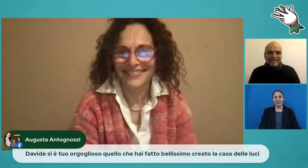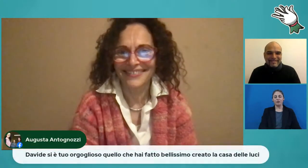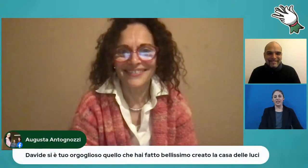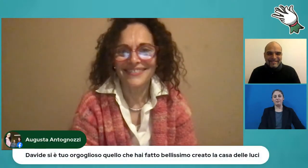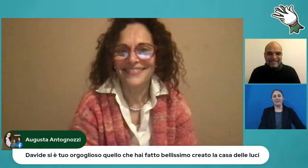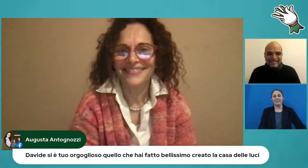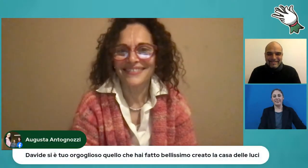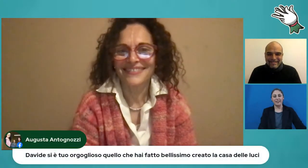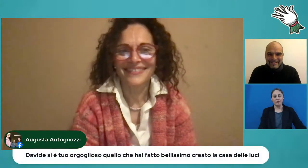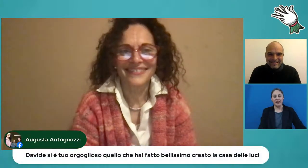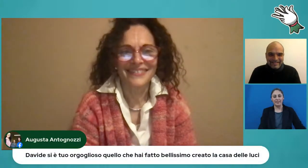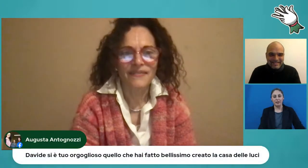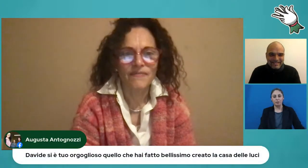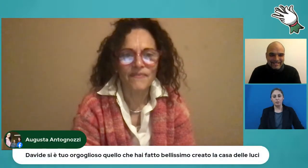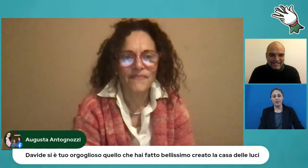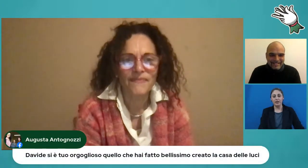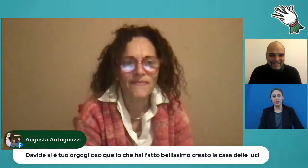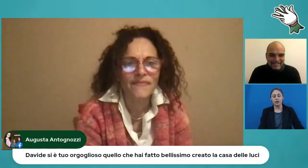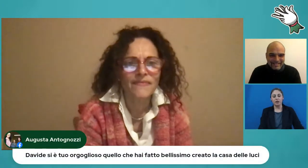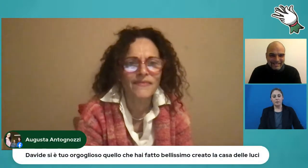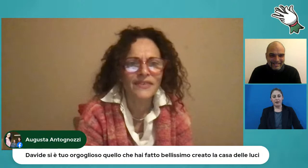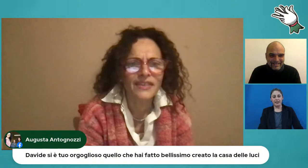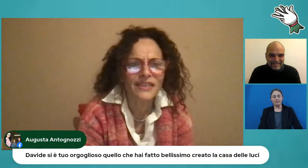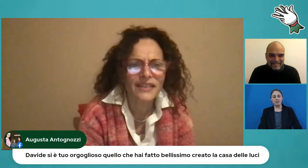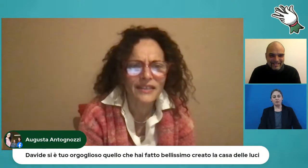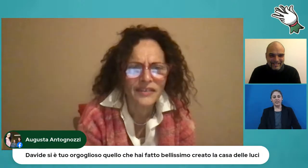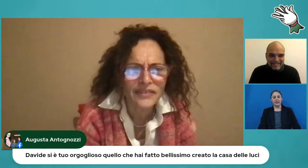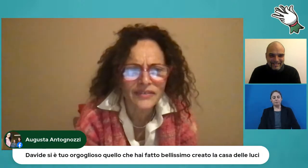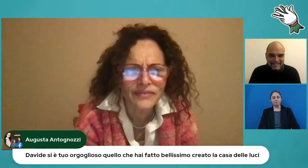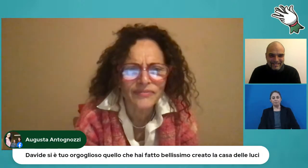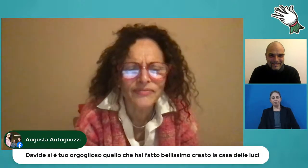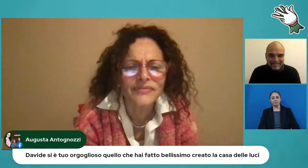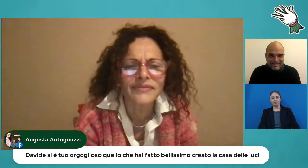vedo chiaramente le domande dal pubblico, ma le facciamo vedere.